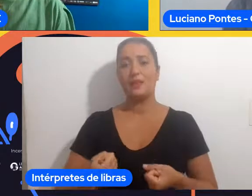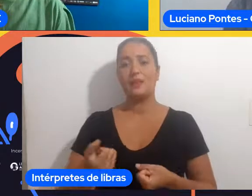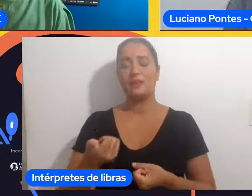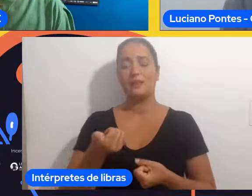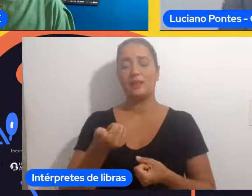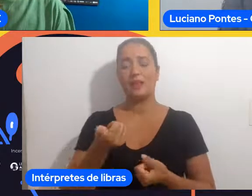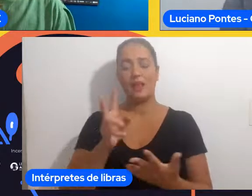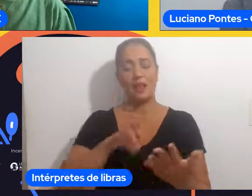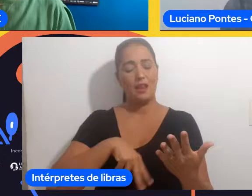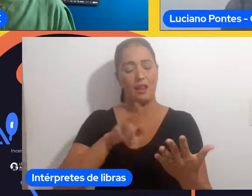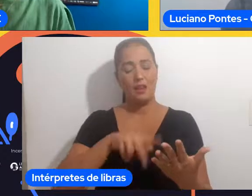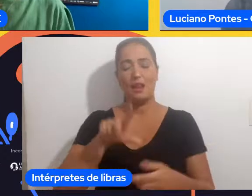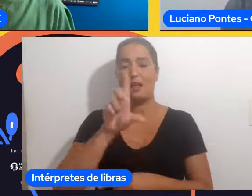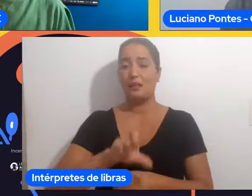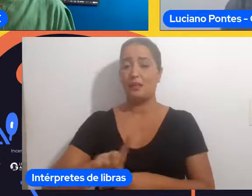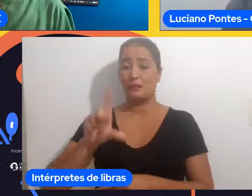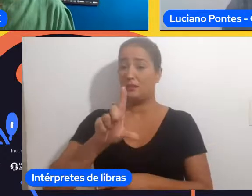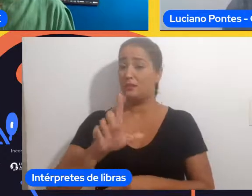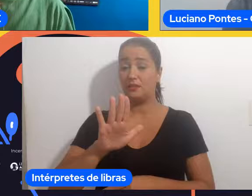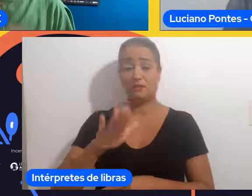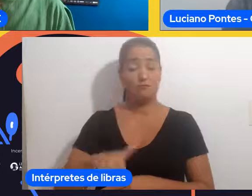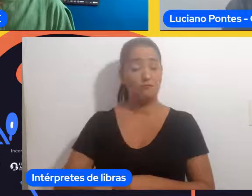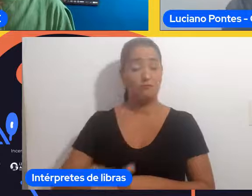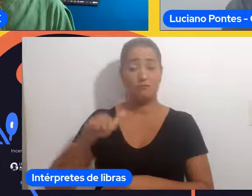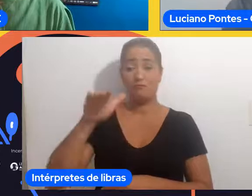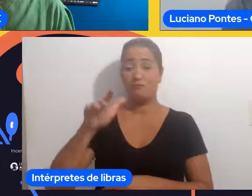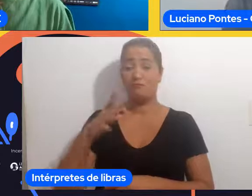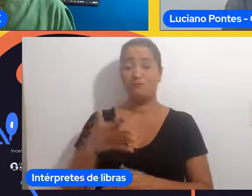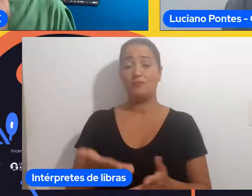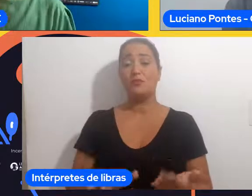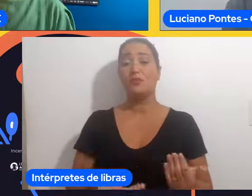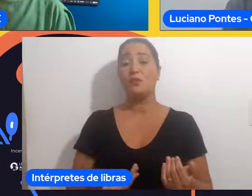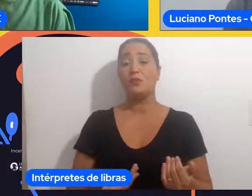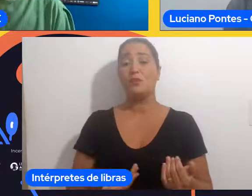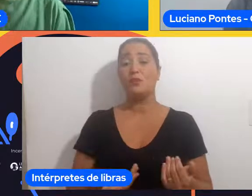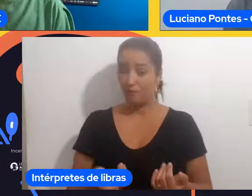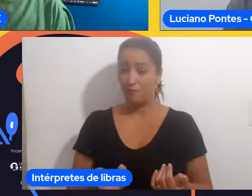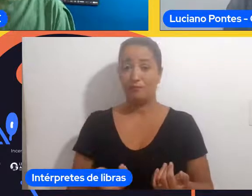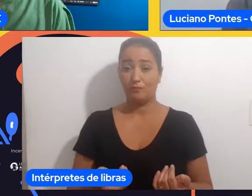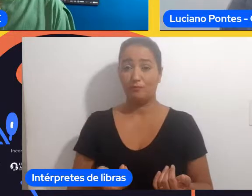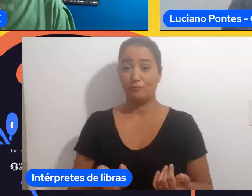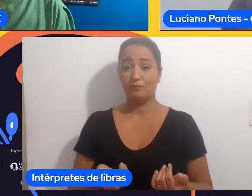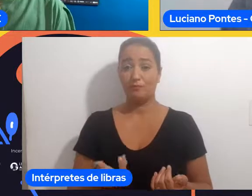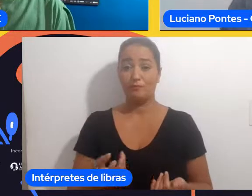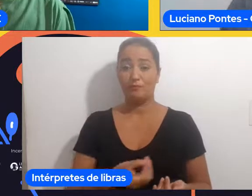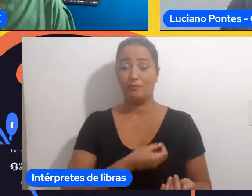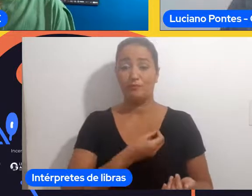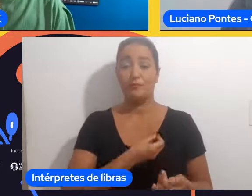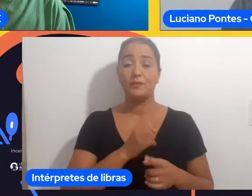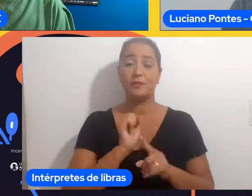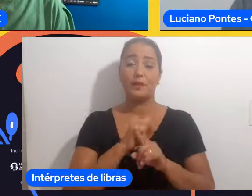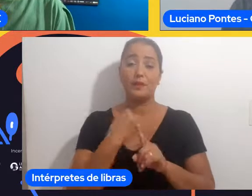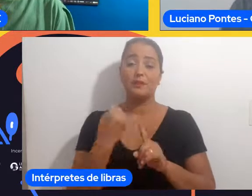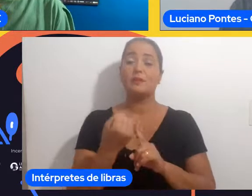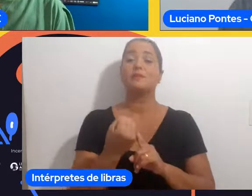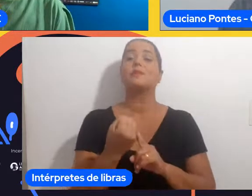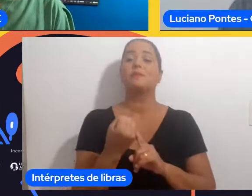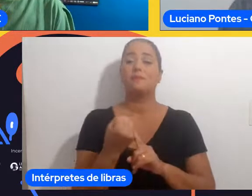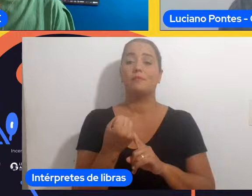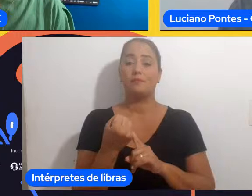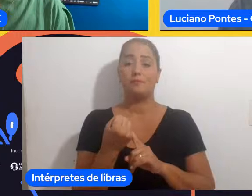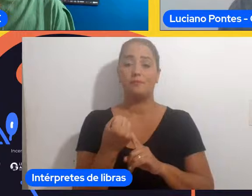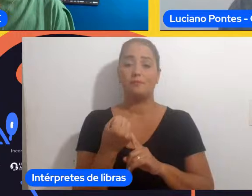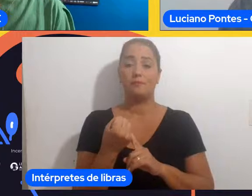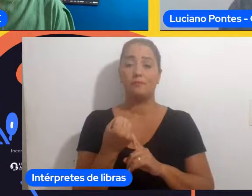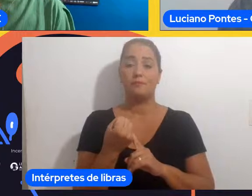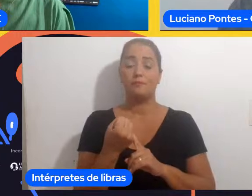literatura desde cedo, né, presente na vida das pessoas, mesmo que vivamos numa sociedade em que as questões de